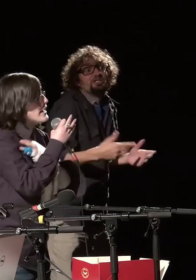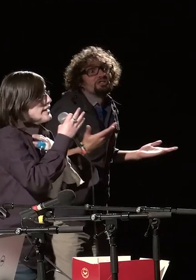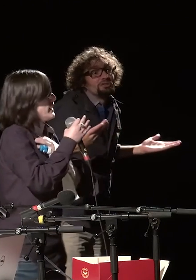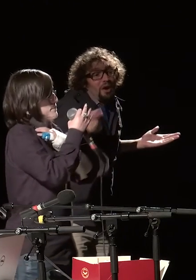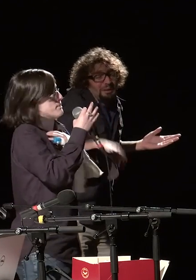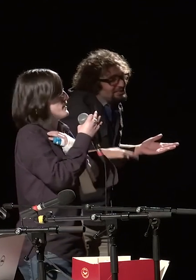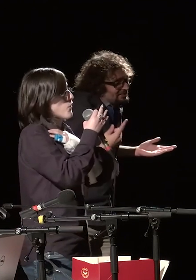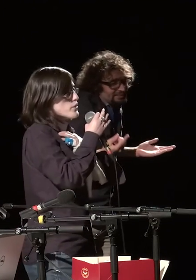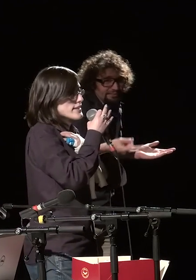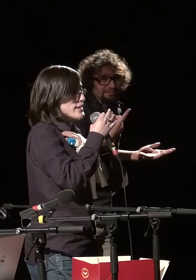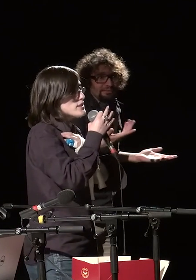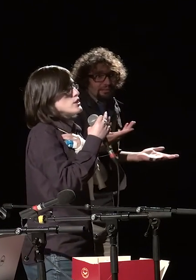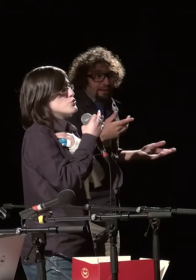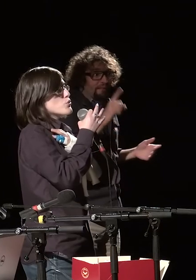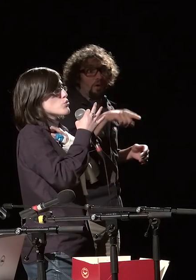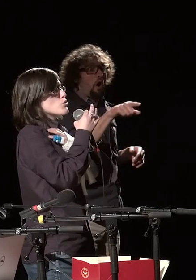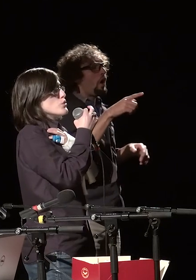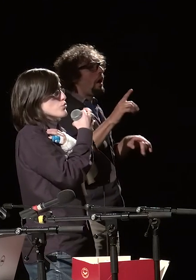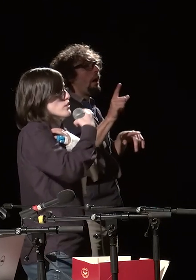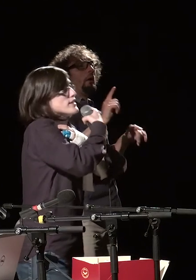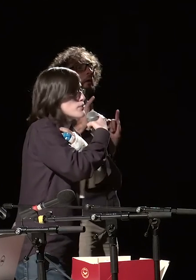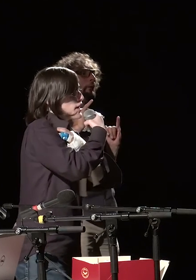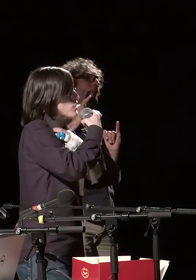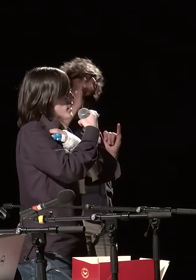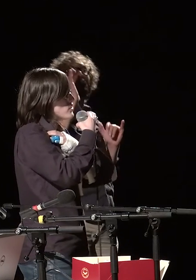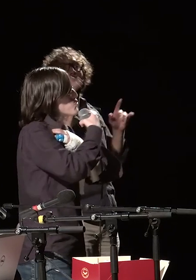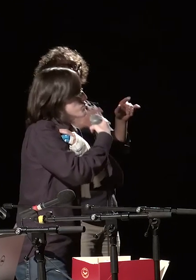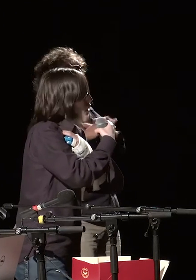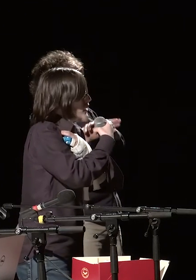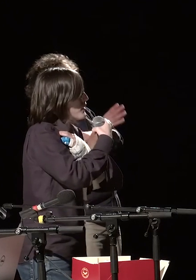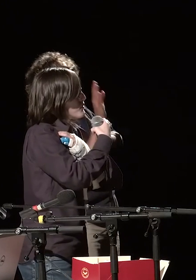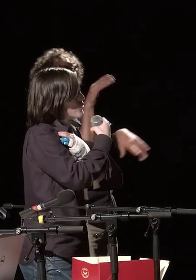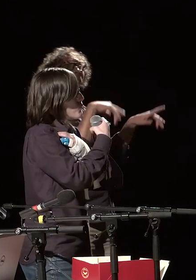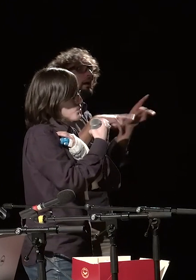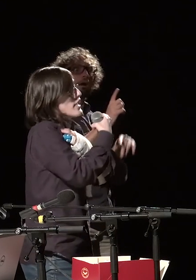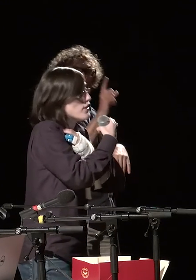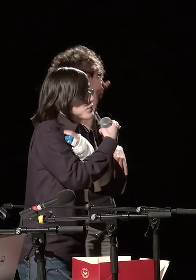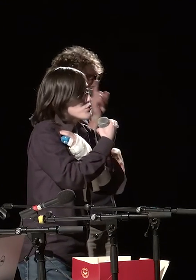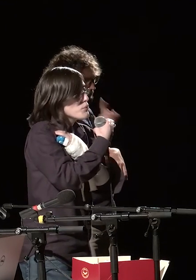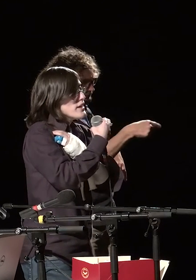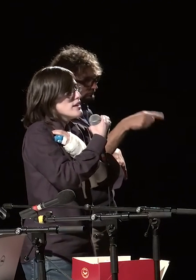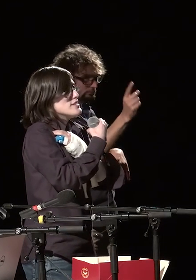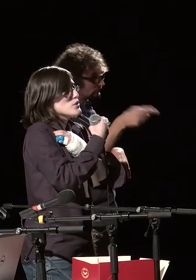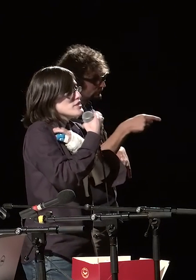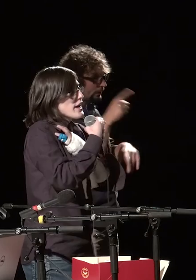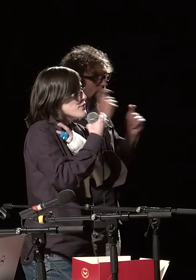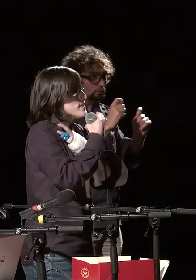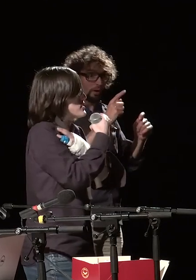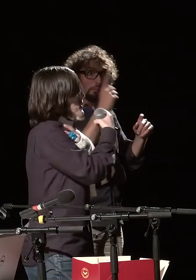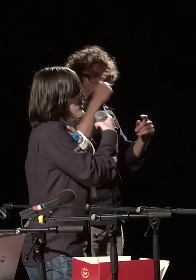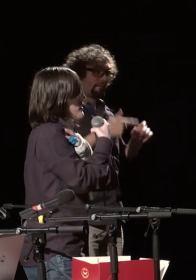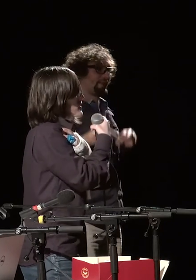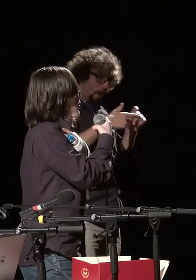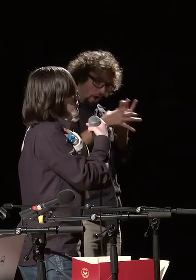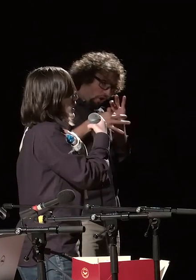donné où il faut regadrer et il faut se regadrer de manière collective pour pouvoir arriver à vivre ensemble. Parce qu'arriver à vivre ensemble, c'est aussi arriver à